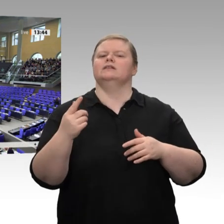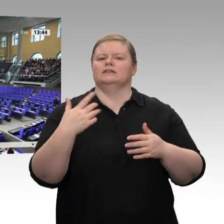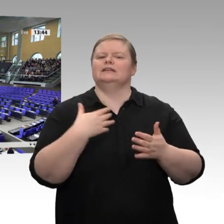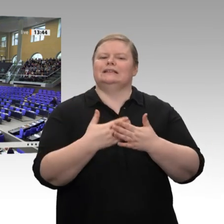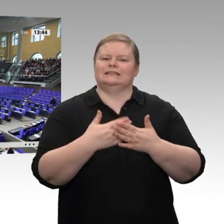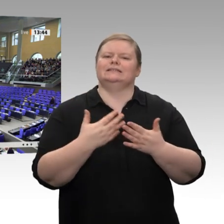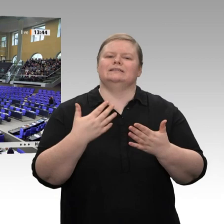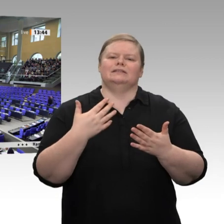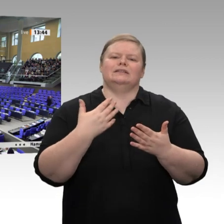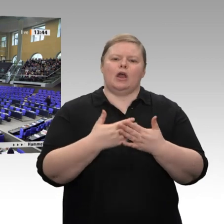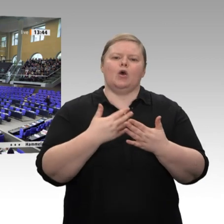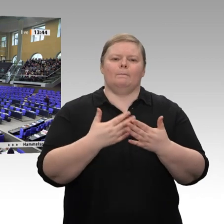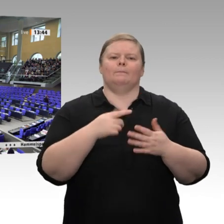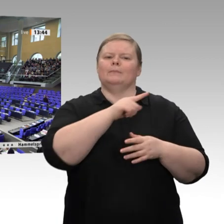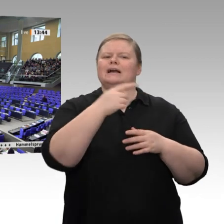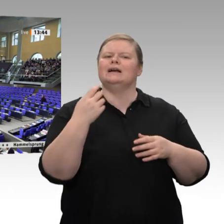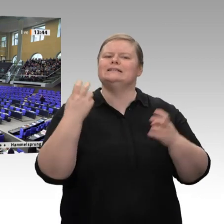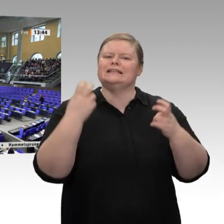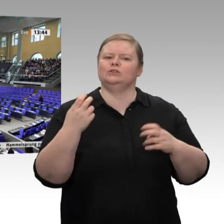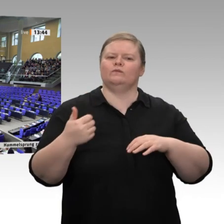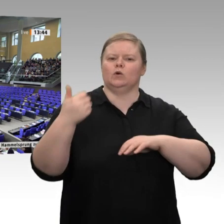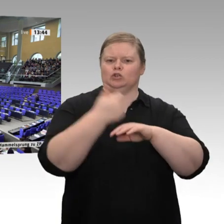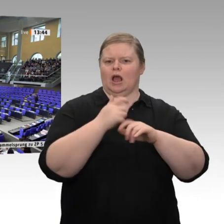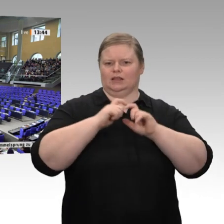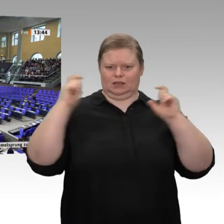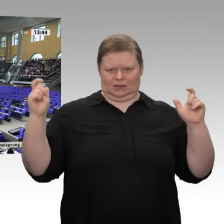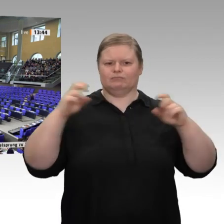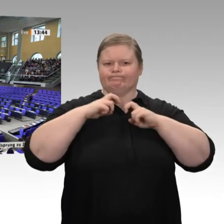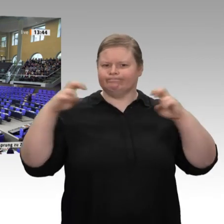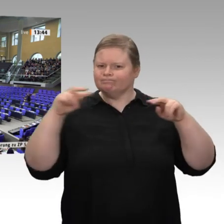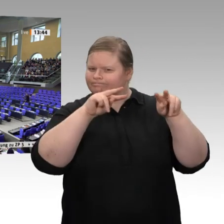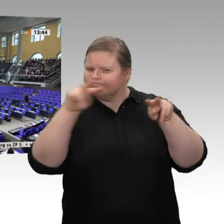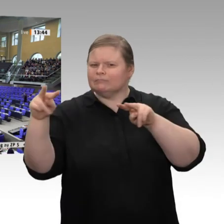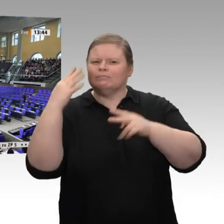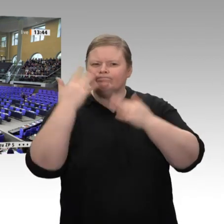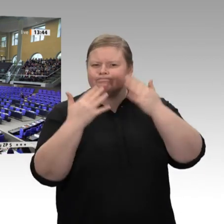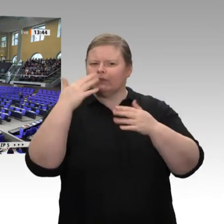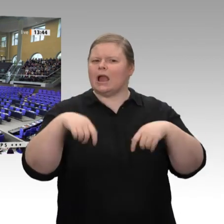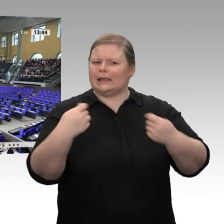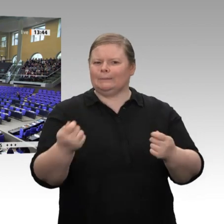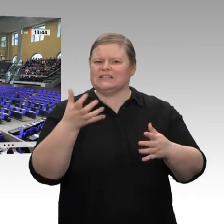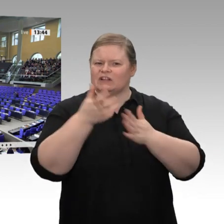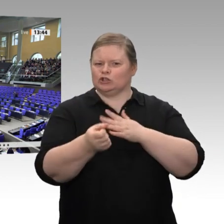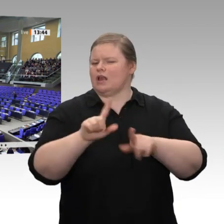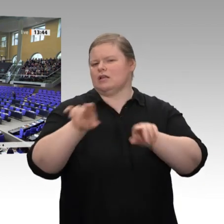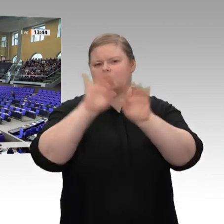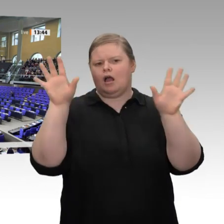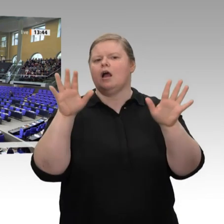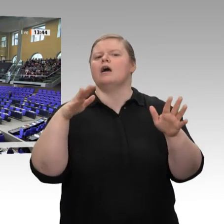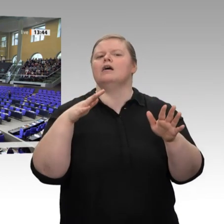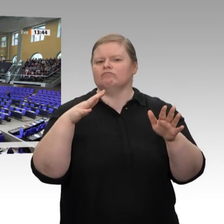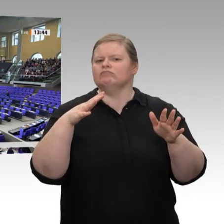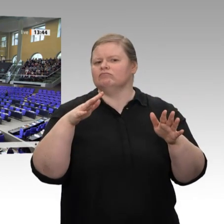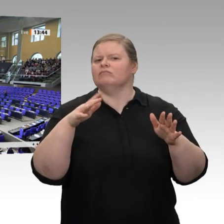nicht einig in der Feststellung des Abstimmungsergebnisses, auch nicht nach Wiederholung der